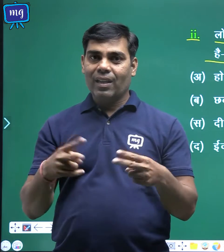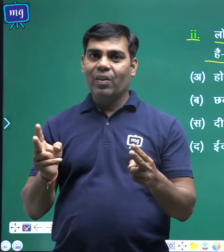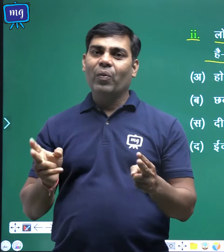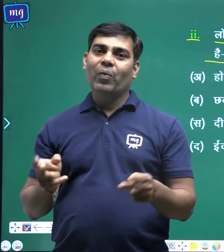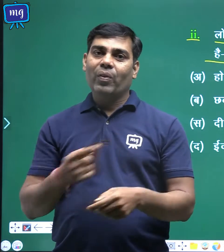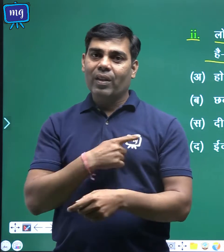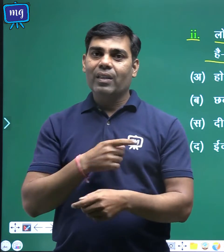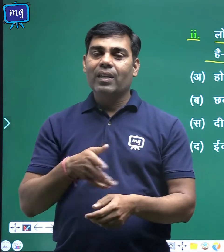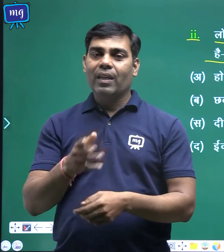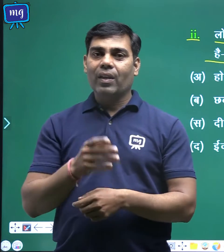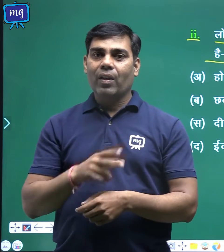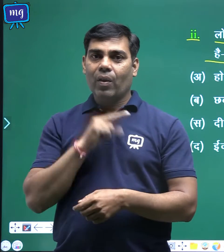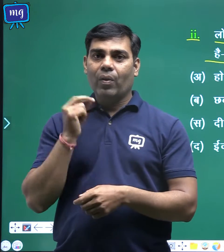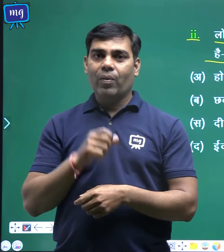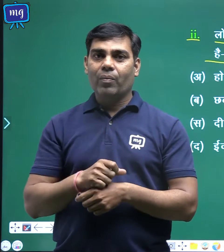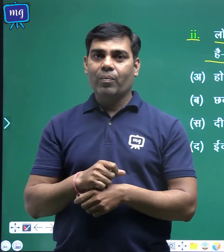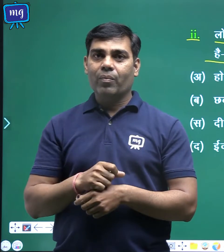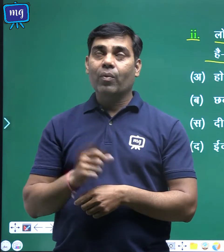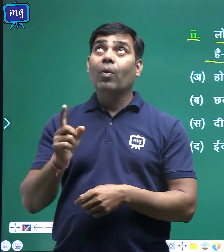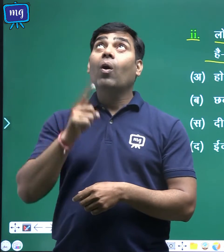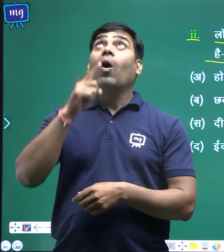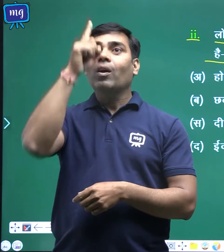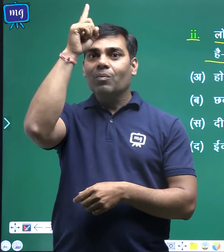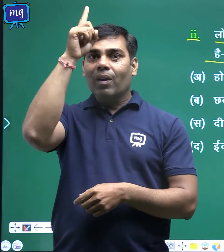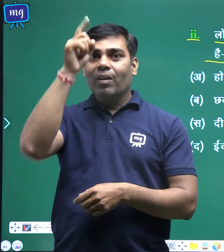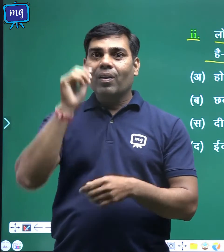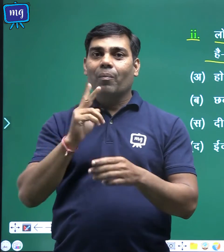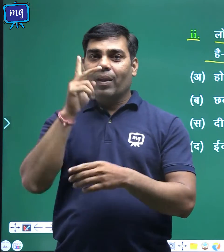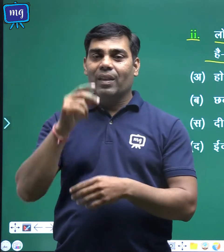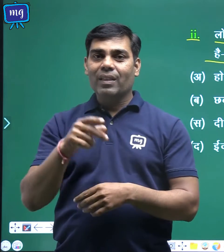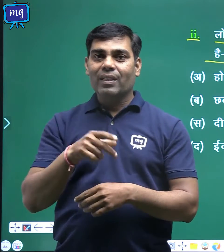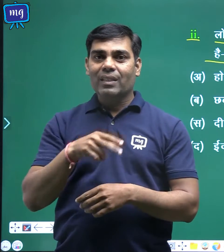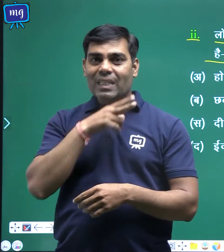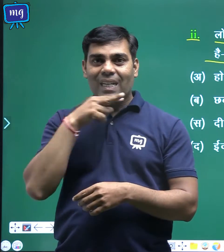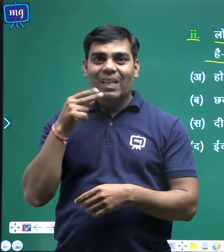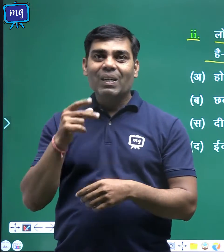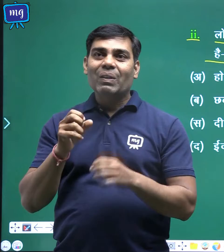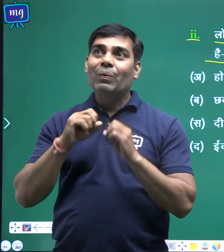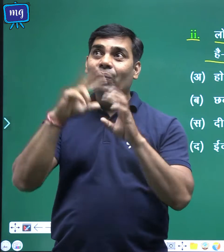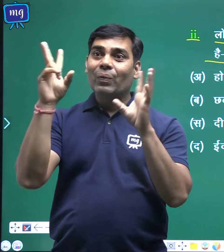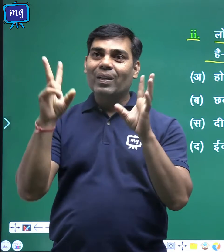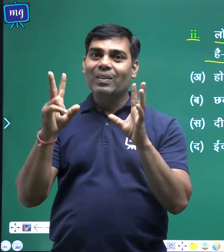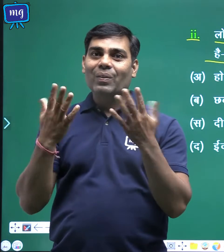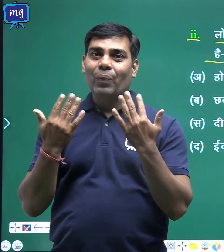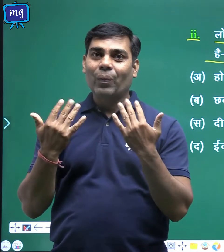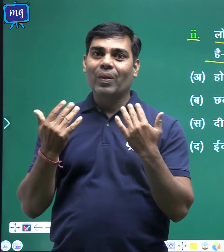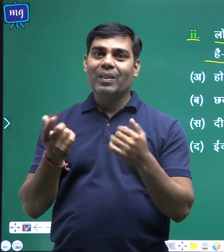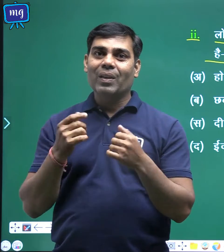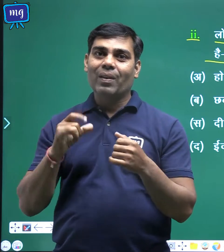है और आसमान में रंग उड़ाते हुए हवाई